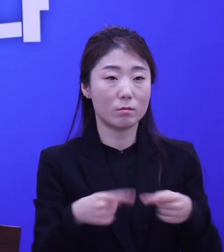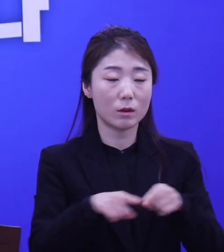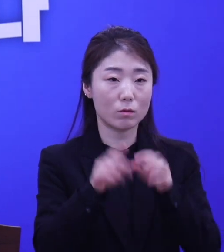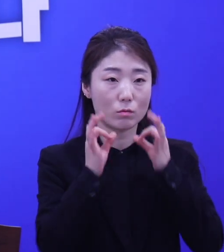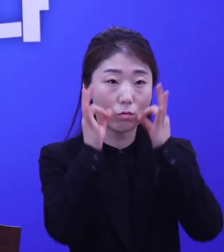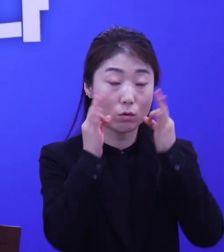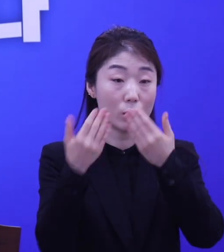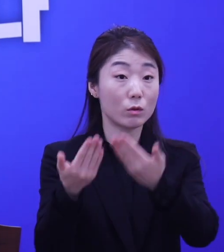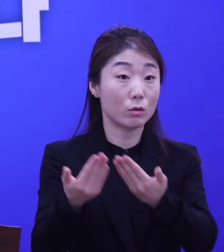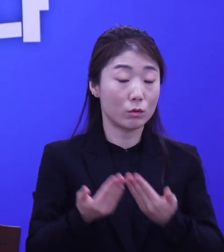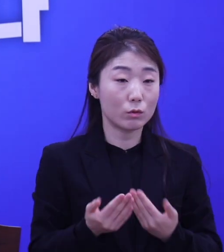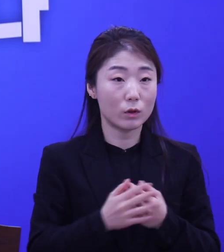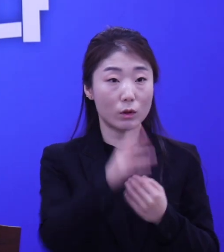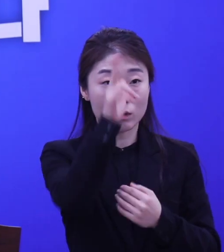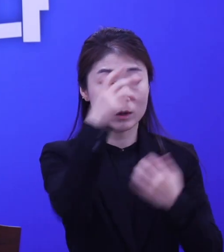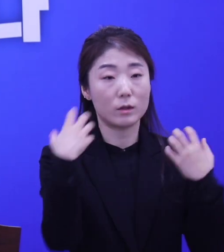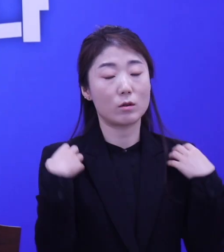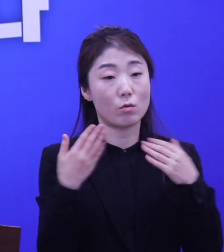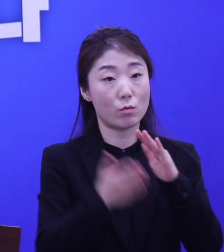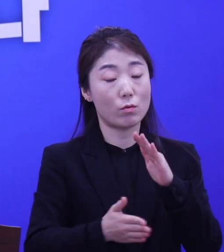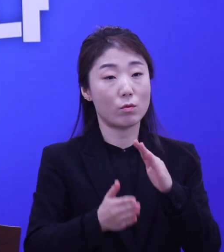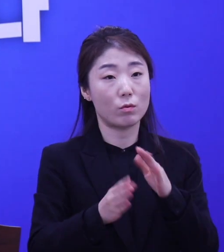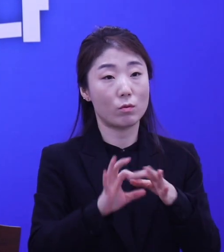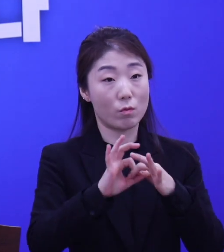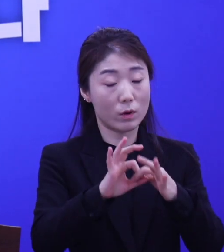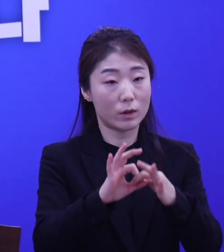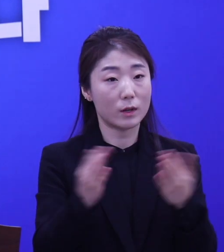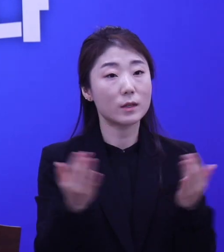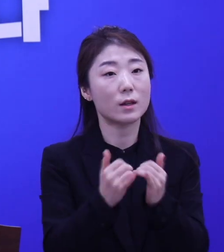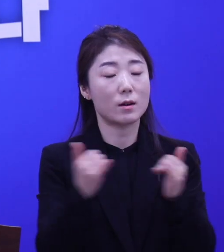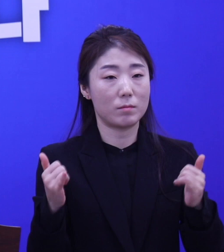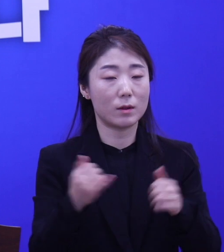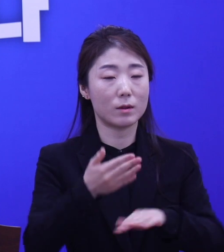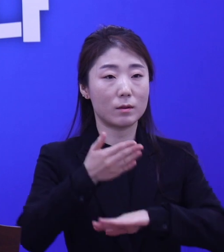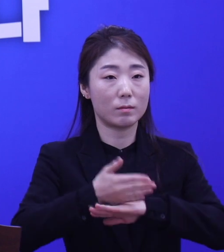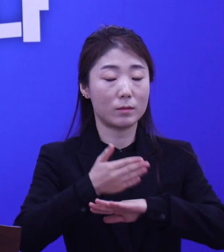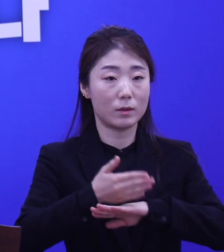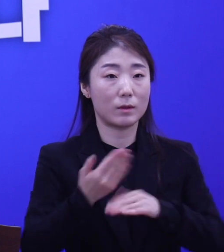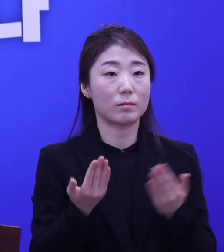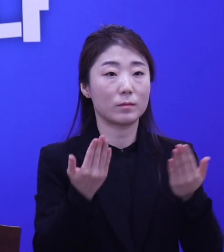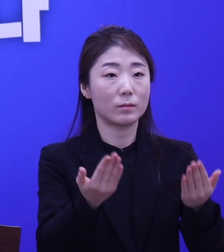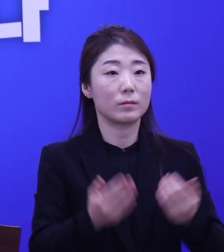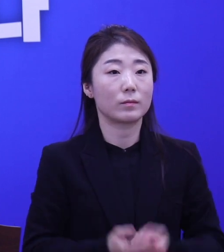애써주시는 경남경찰청 관계자 여러분께도 진심으로 감사드립니다.